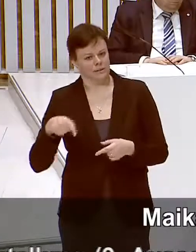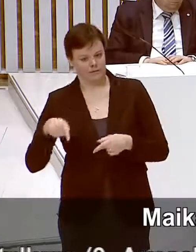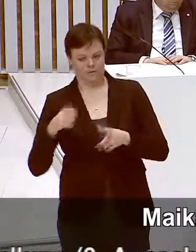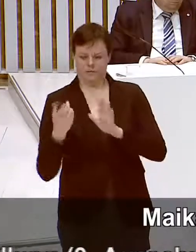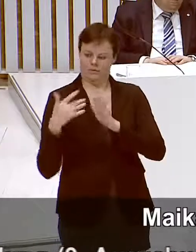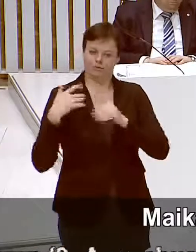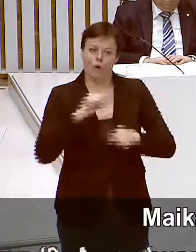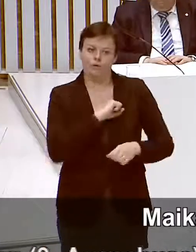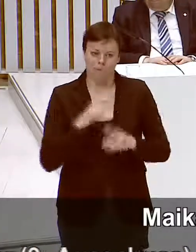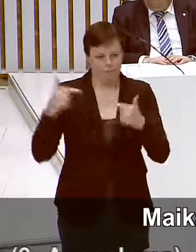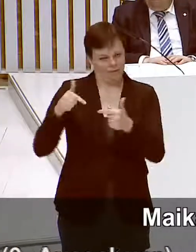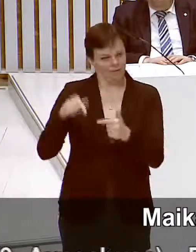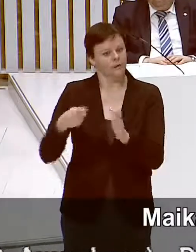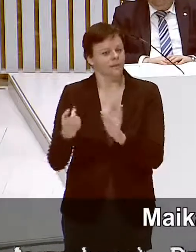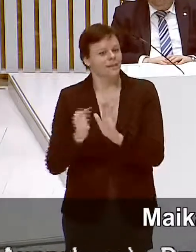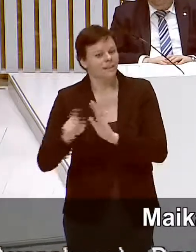um Menschen mit Behinderung,